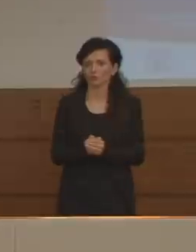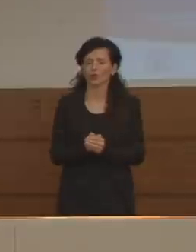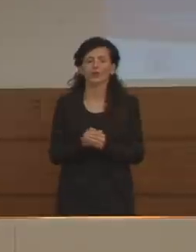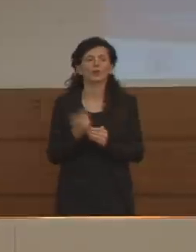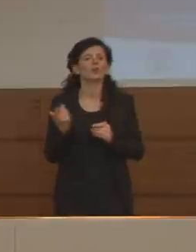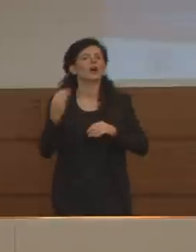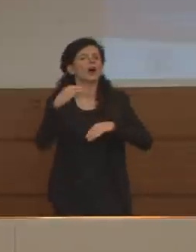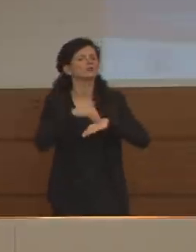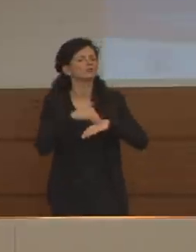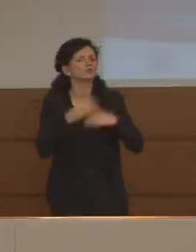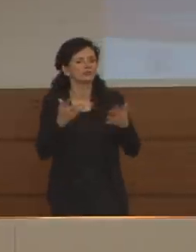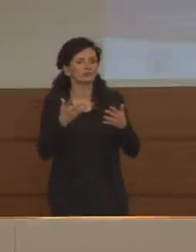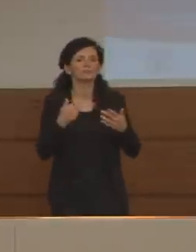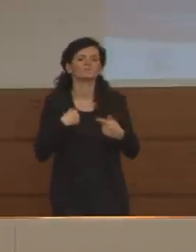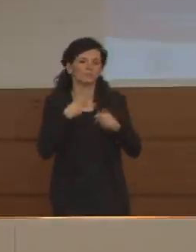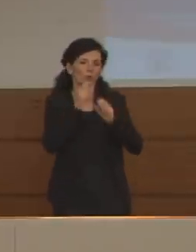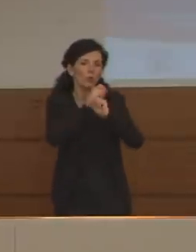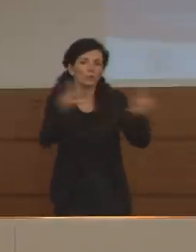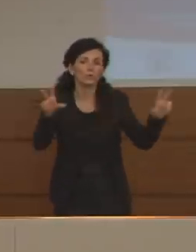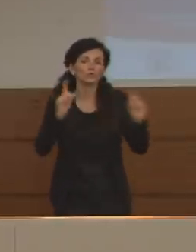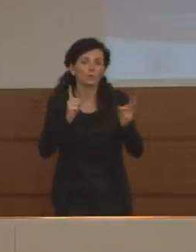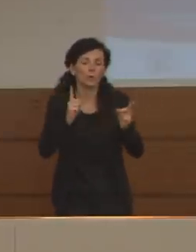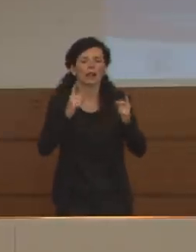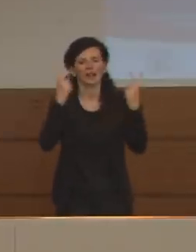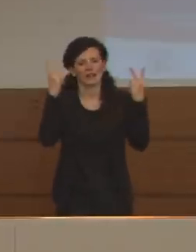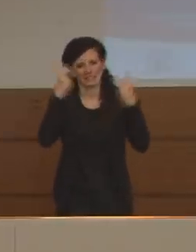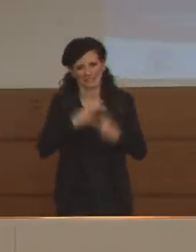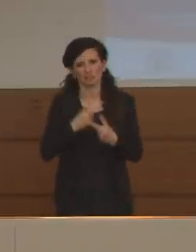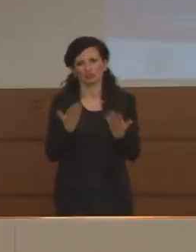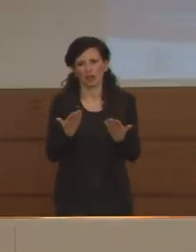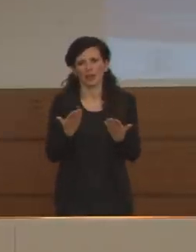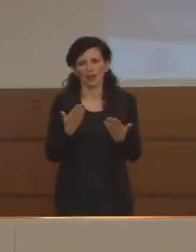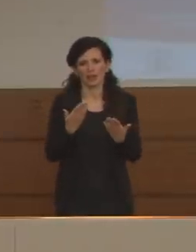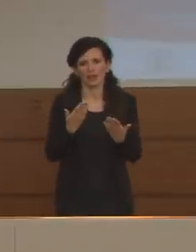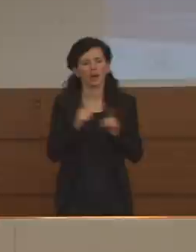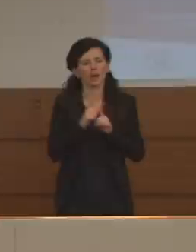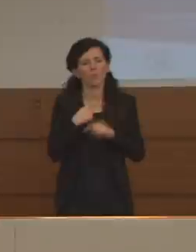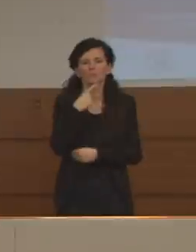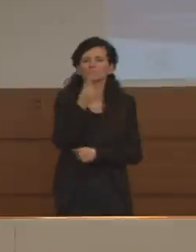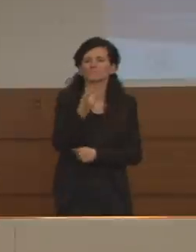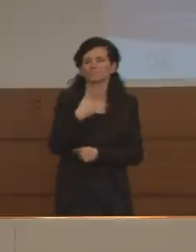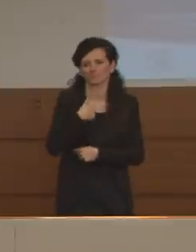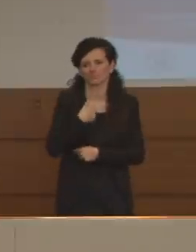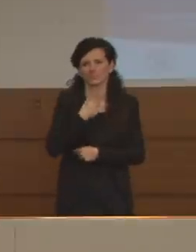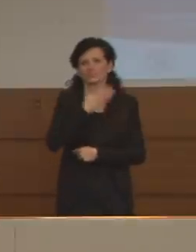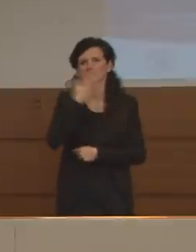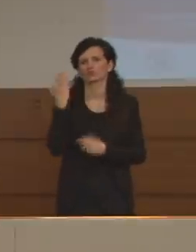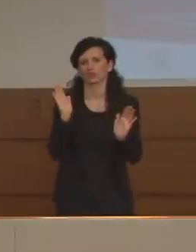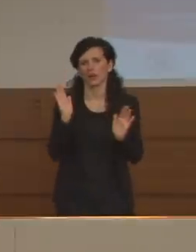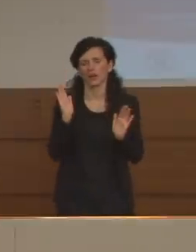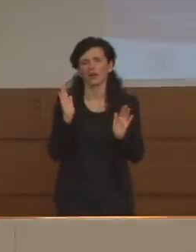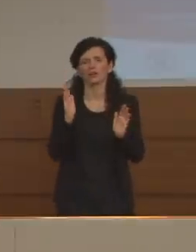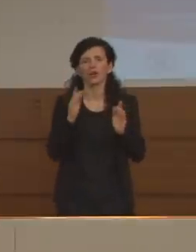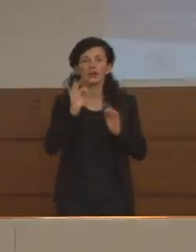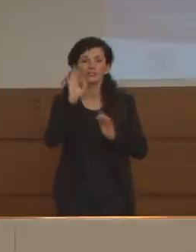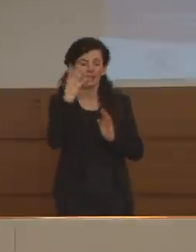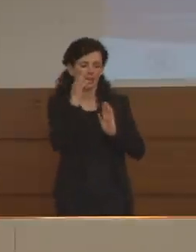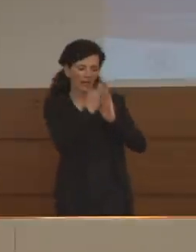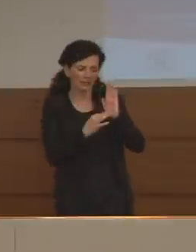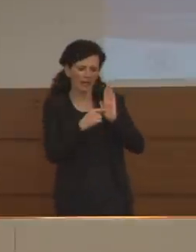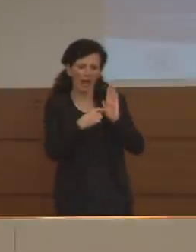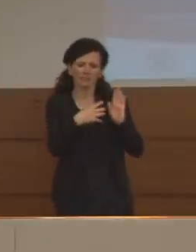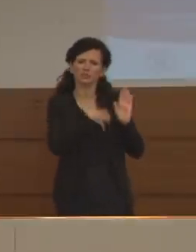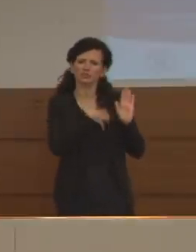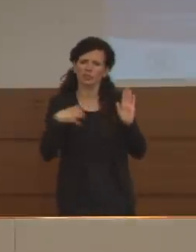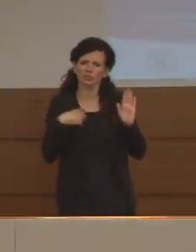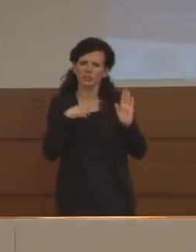noi dobbiamo dare una comunicazione sincera e se effettivamente da un punto di vista scientifico i dati sono in fase di